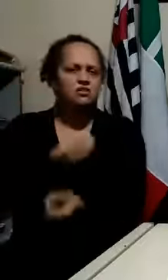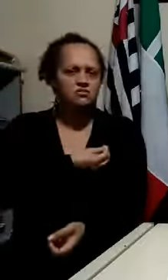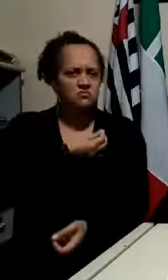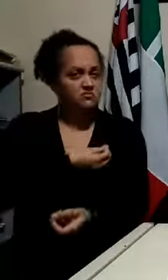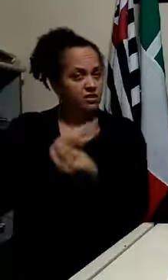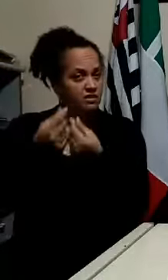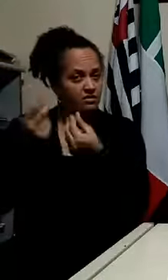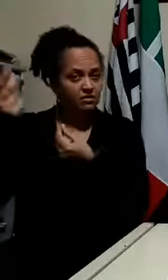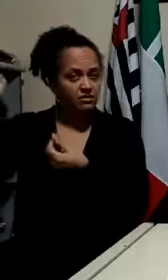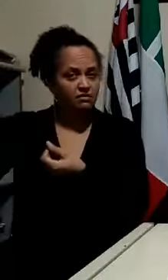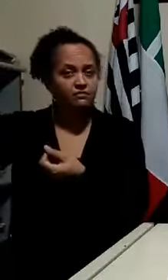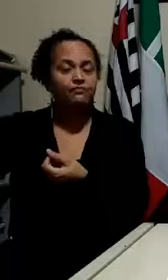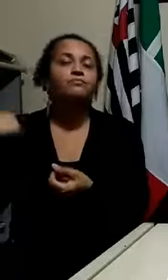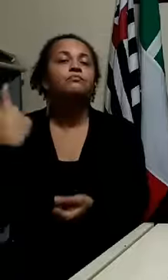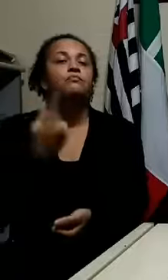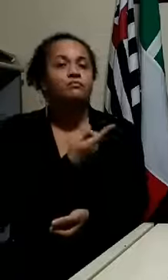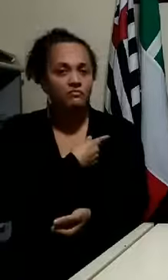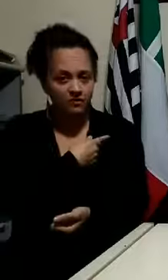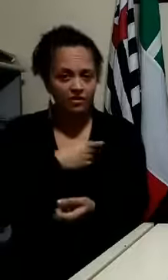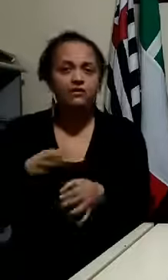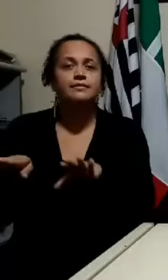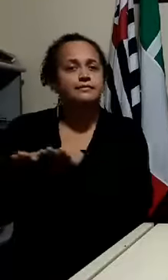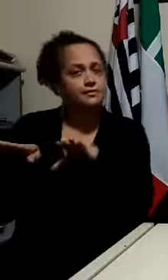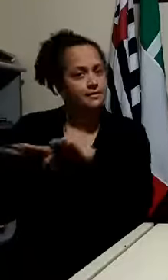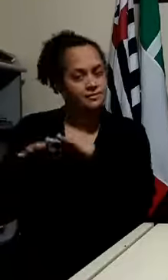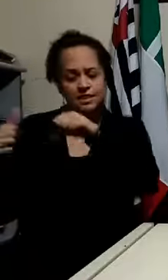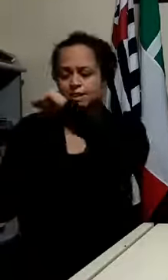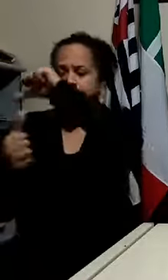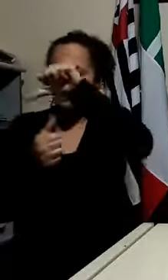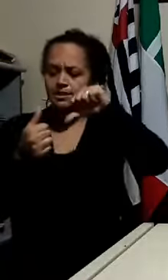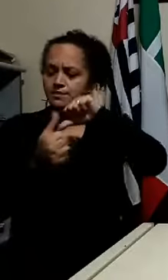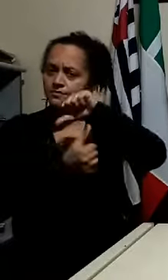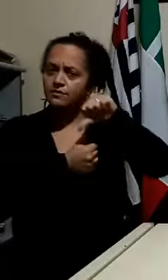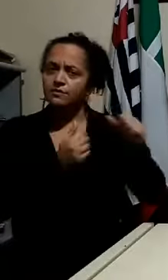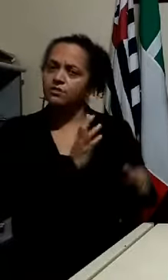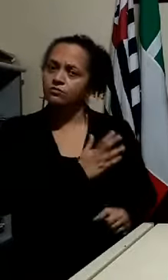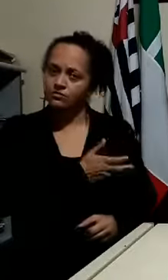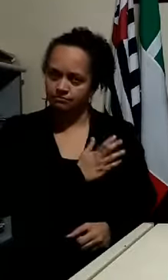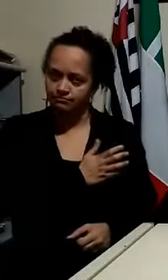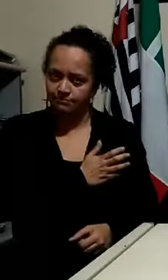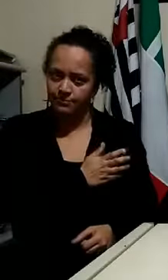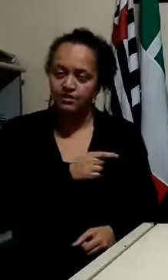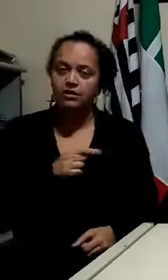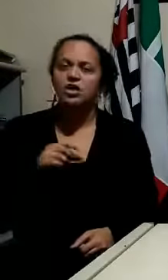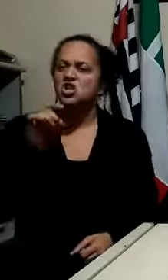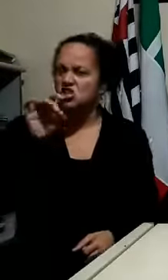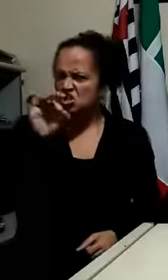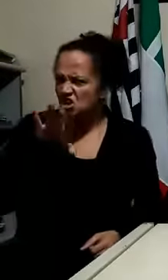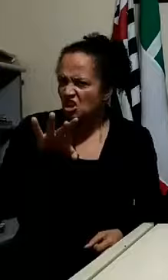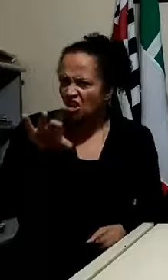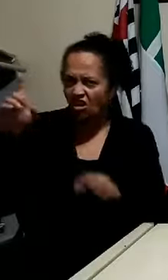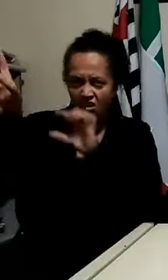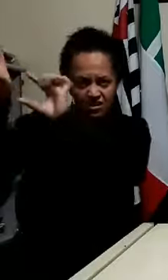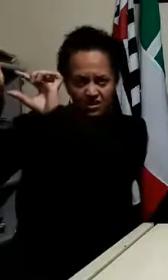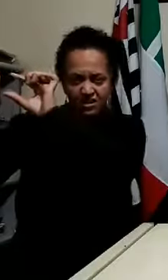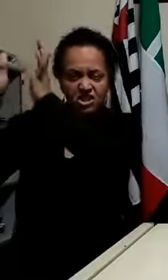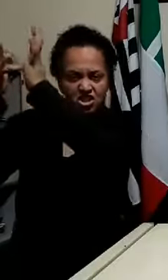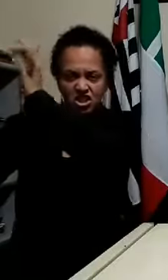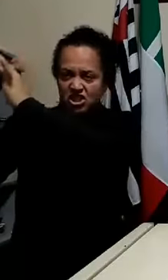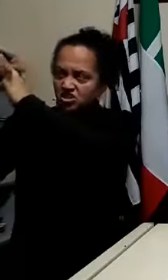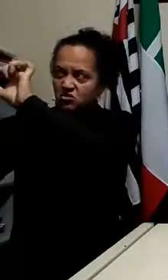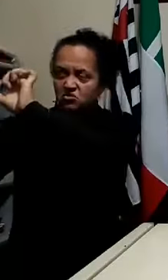nossos valores. É necessário, não basta aceitar Jesus. Não basta